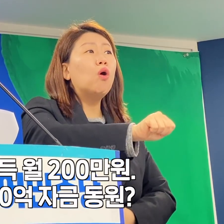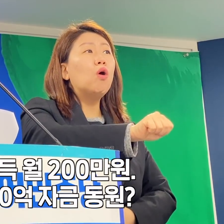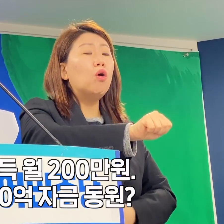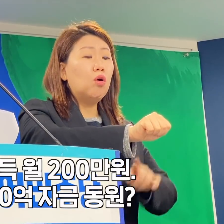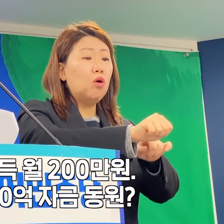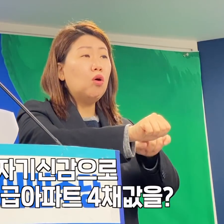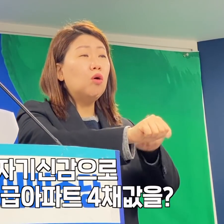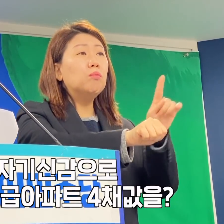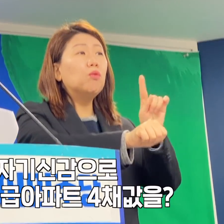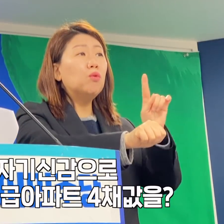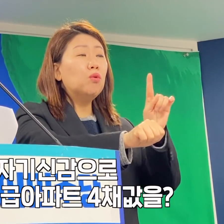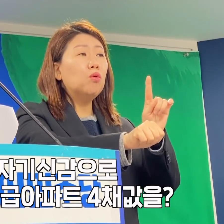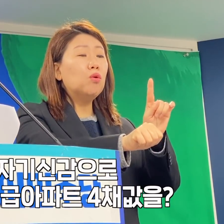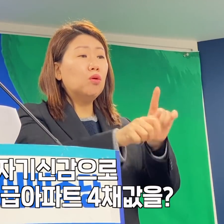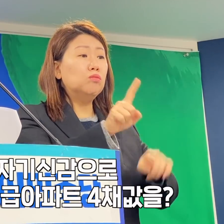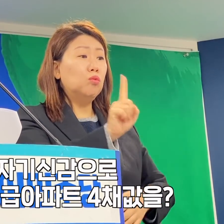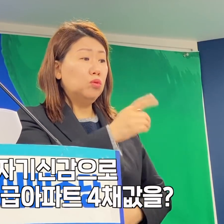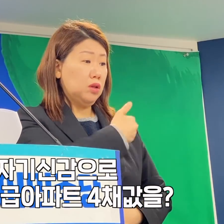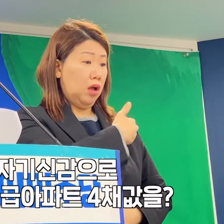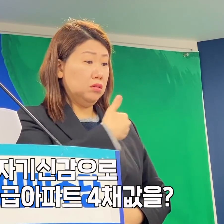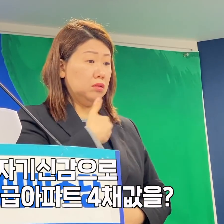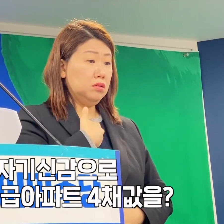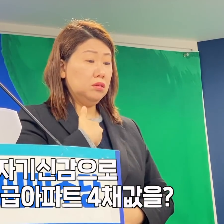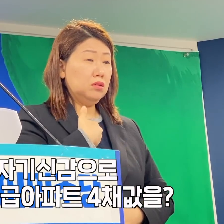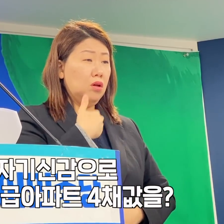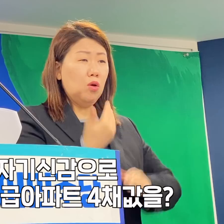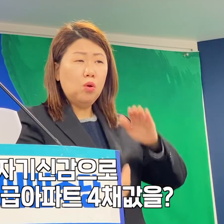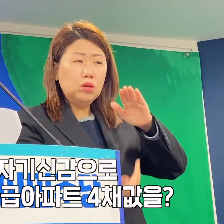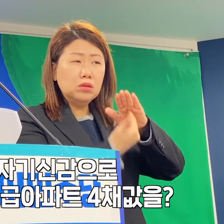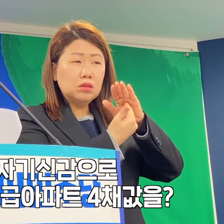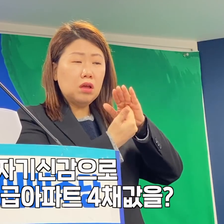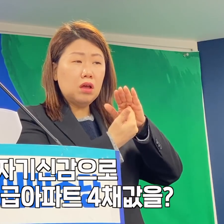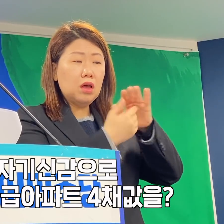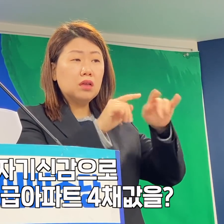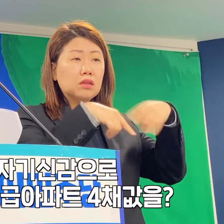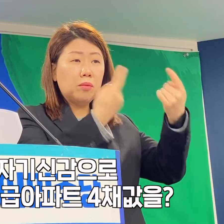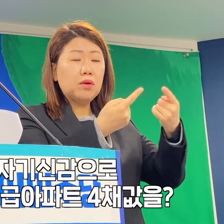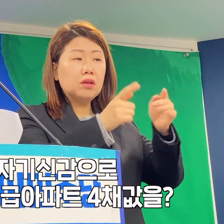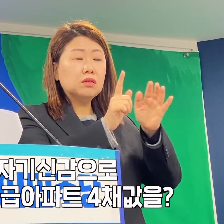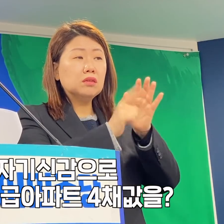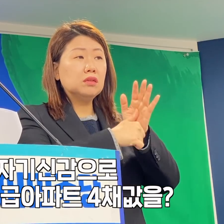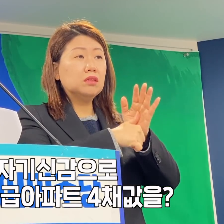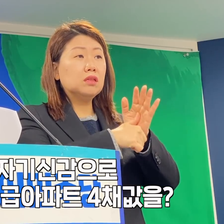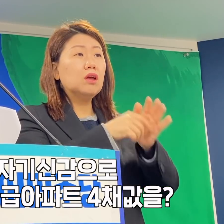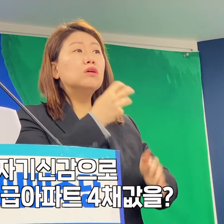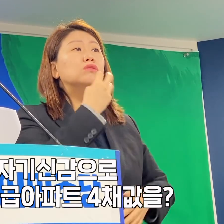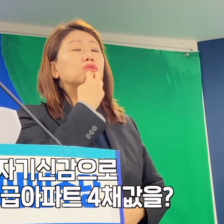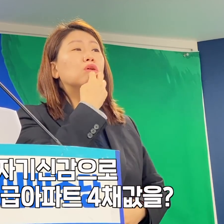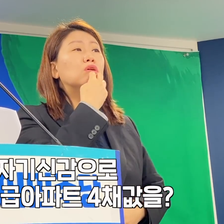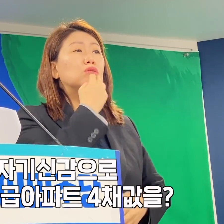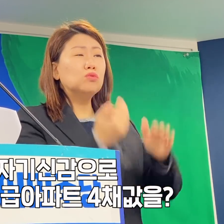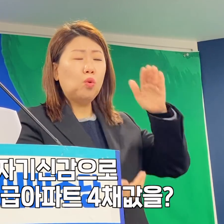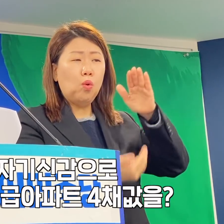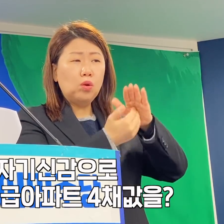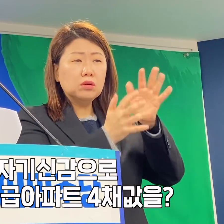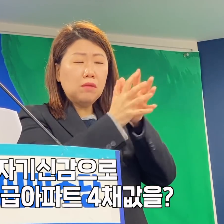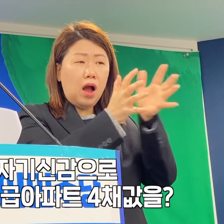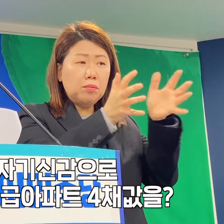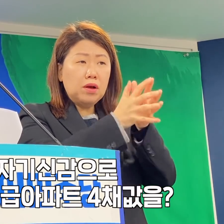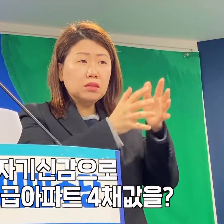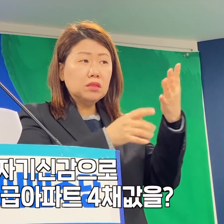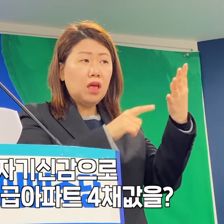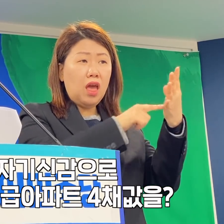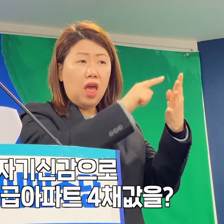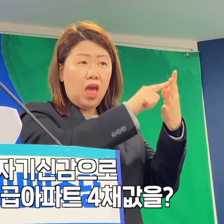동원했을지 무슨 자신감으로 코스닥 소형주에 당시 서울 고급 아파트 4채